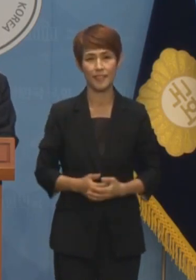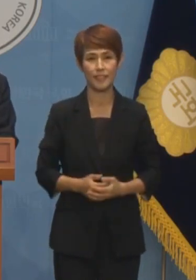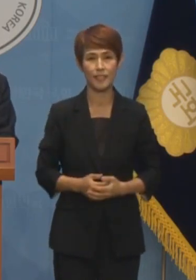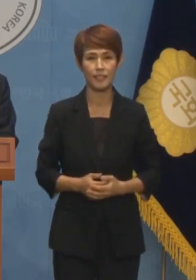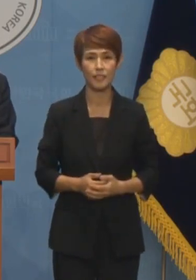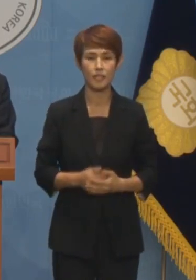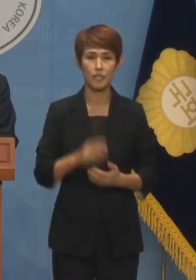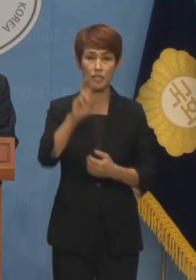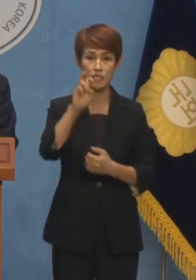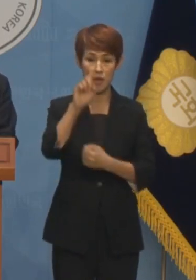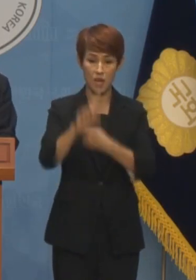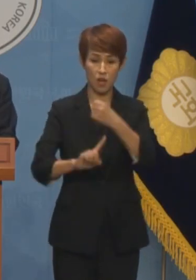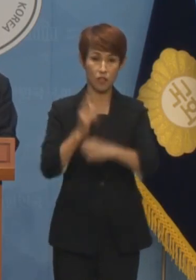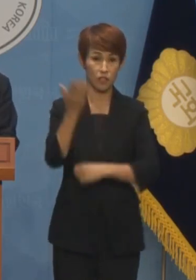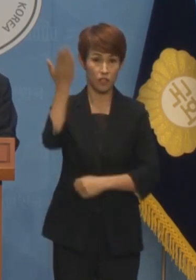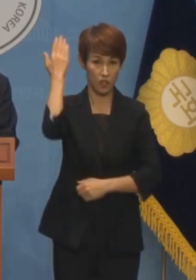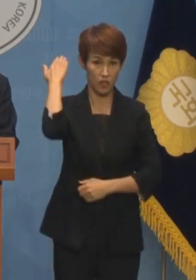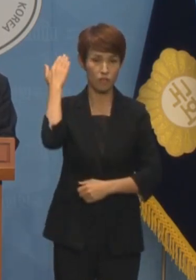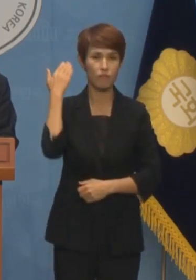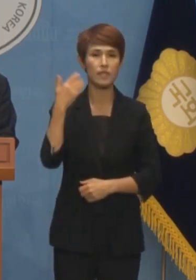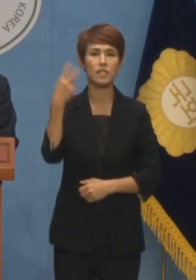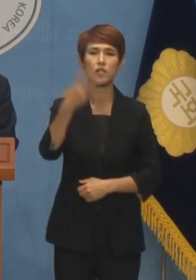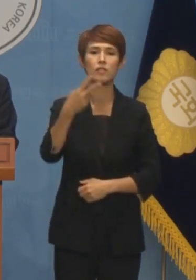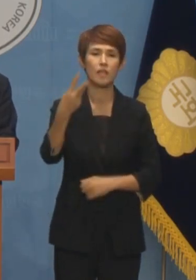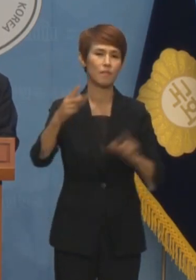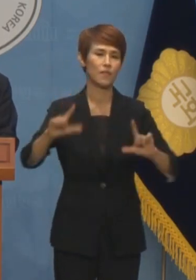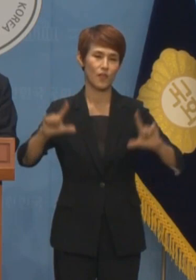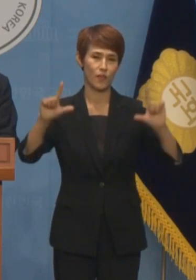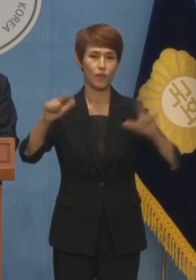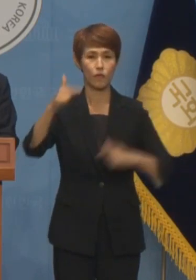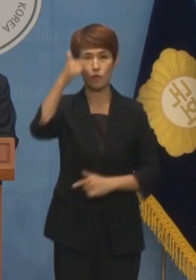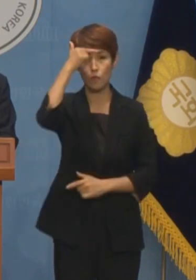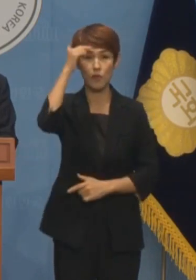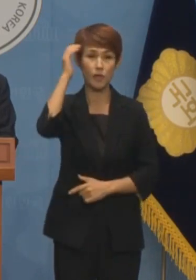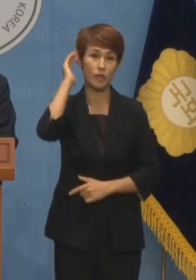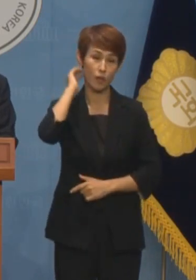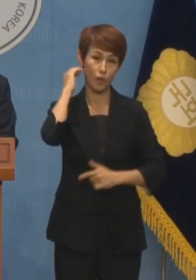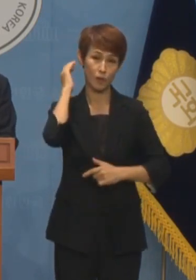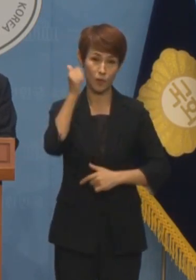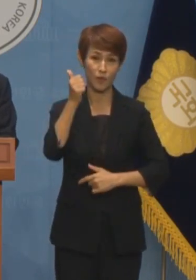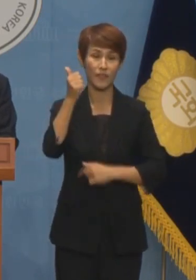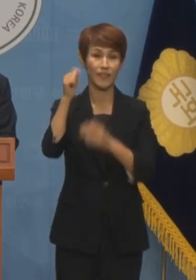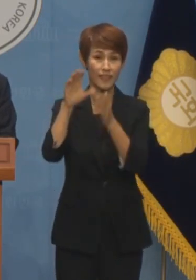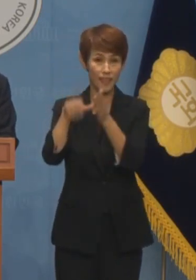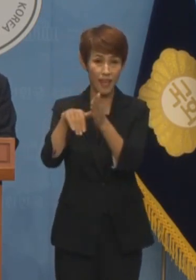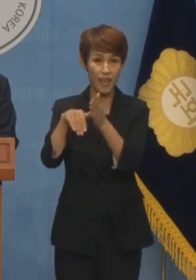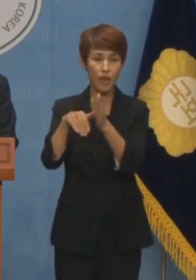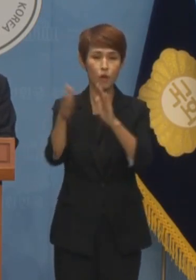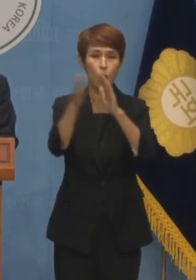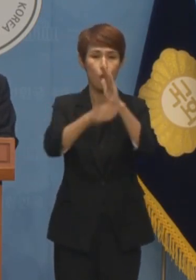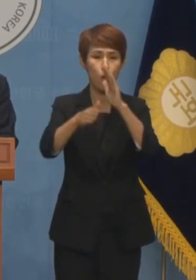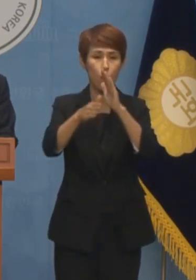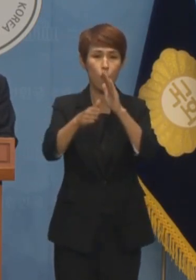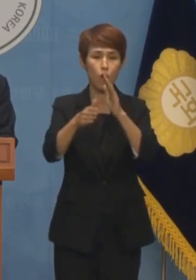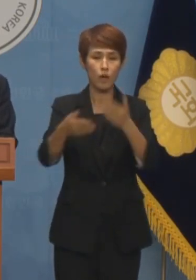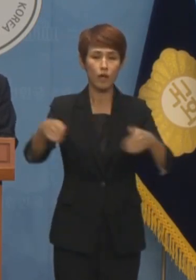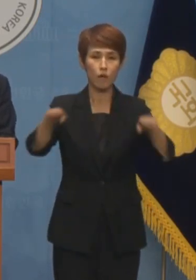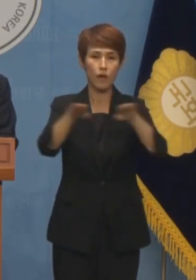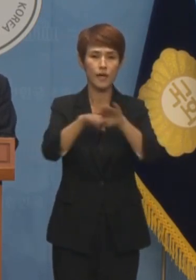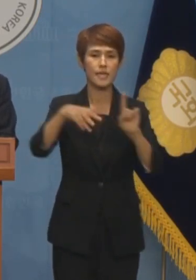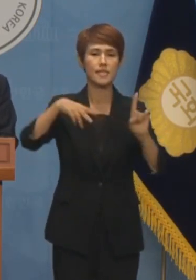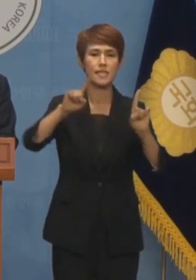지금으로부터 21년 전인 2003년 노무현 정부 시절 공공기관 1차